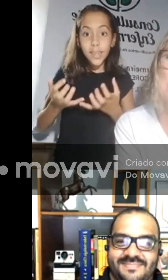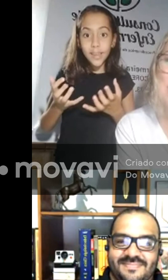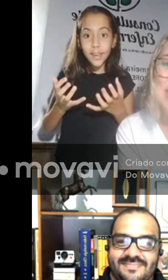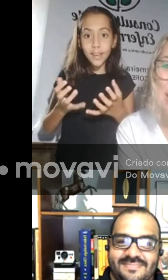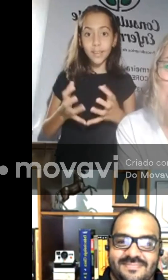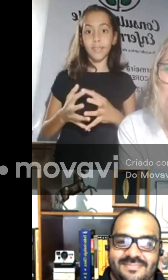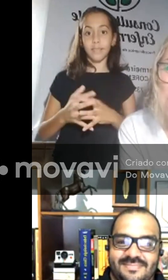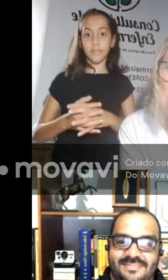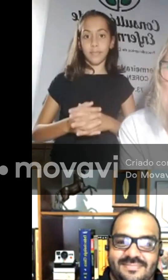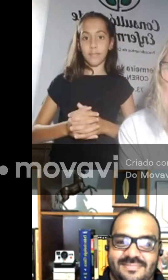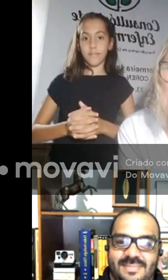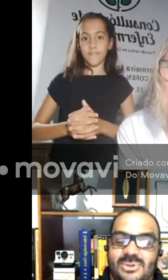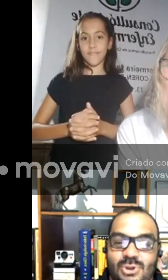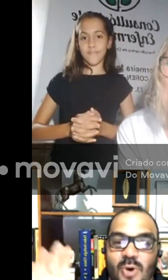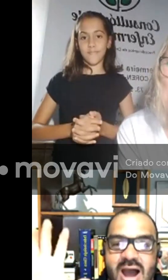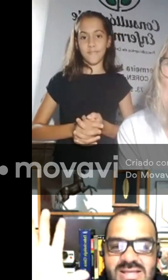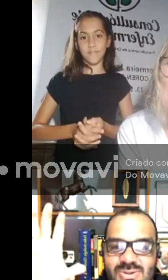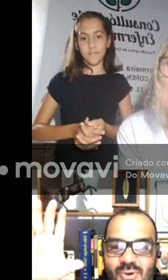Primeira coisa.